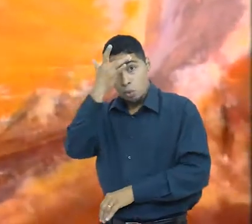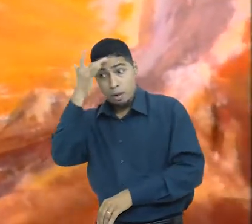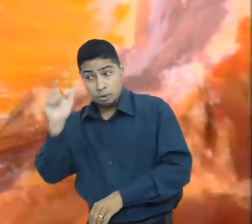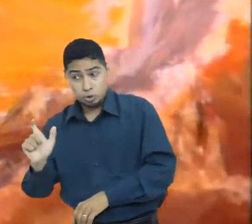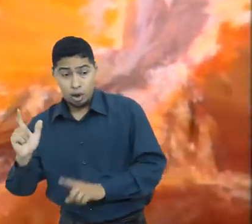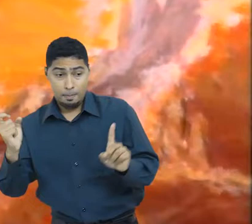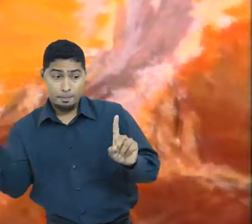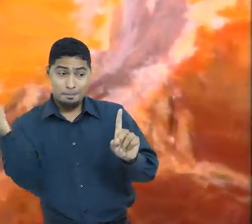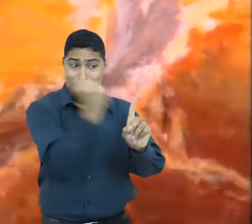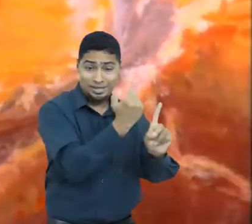deverá ser morto.